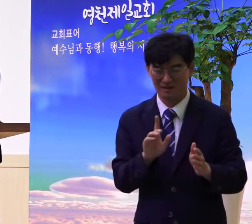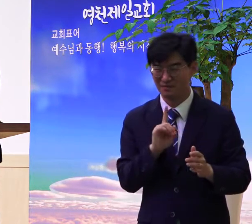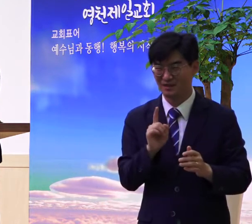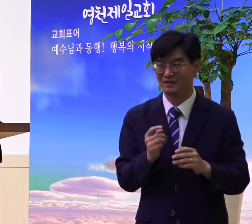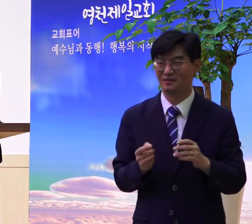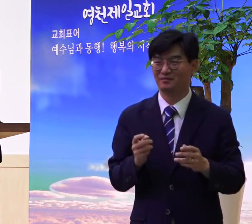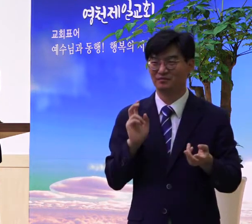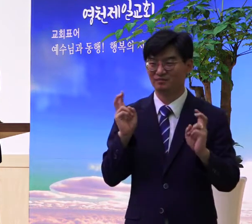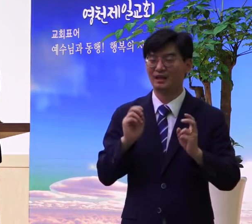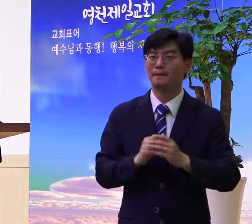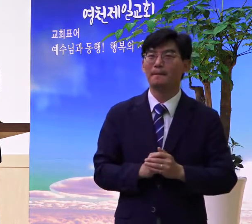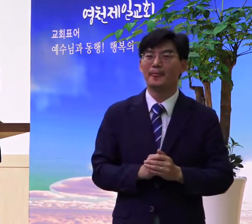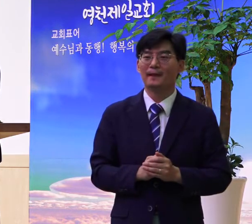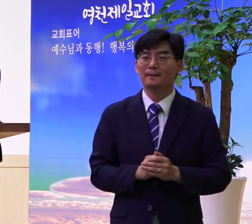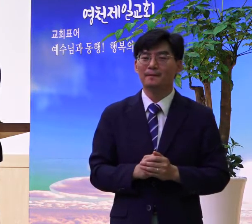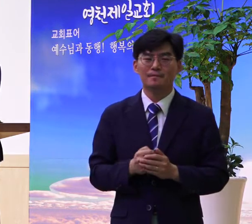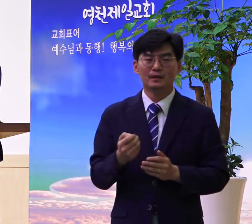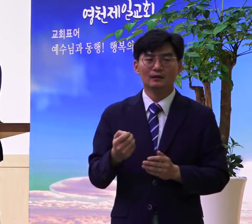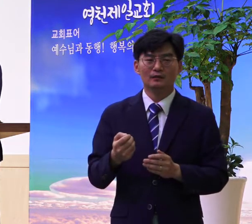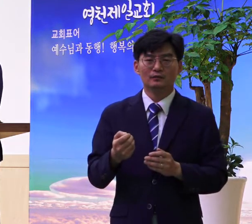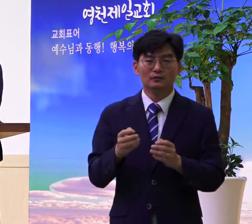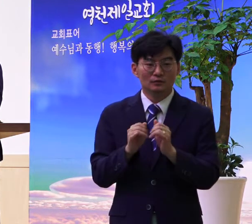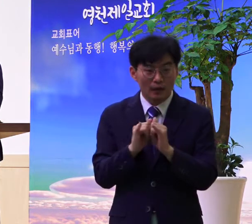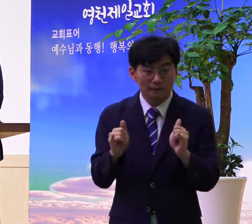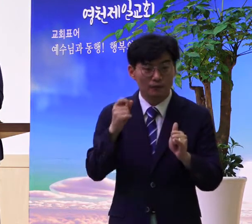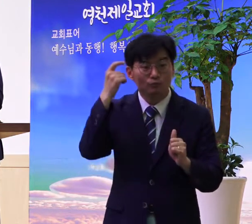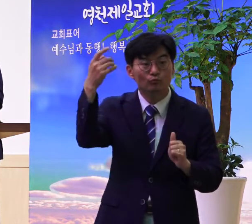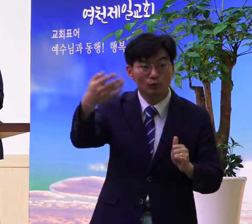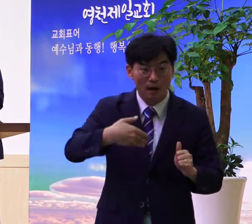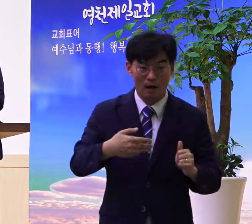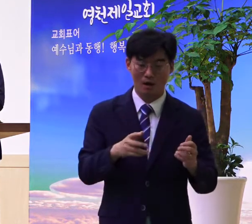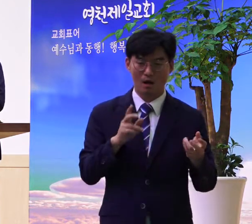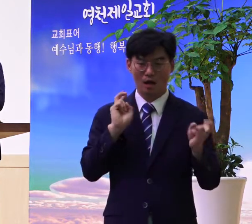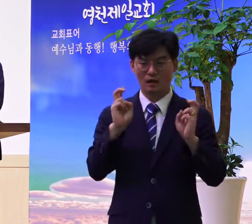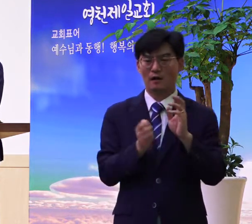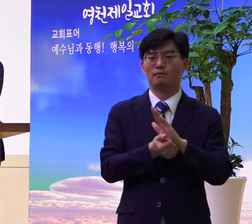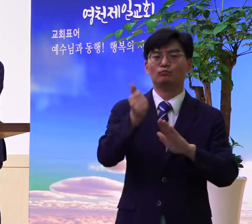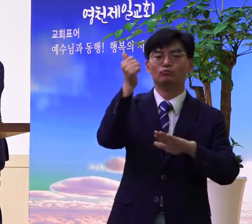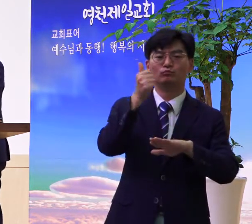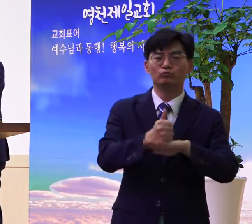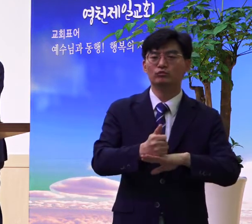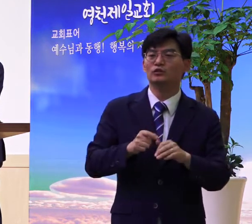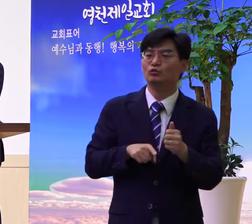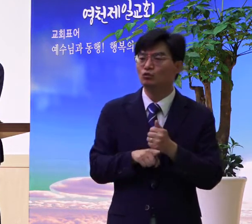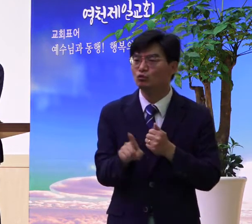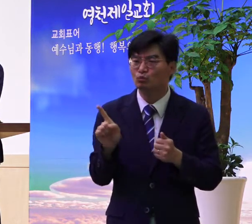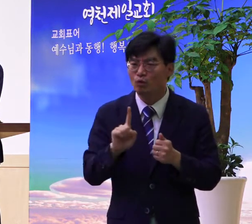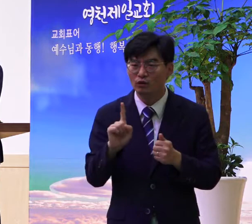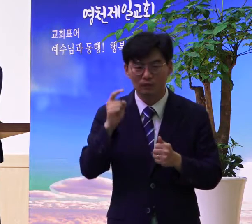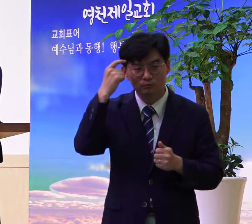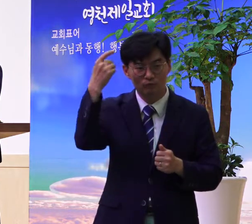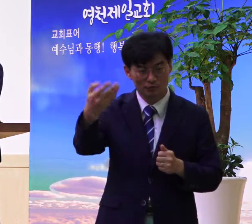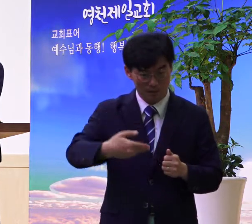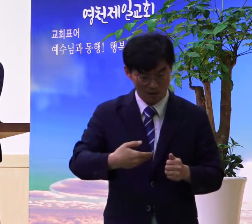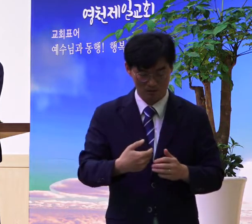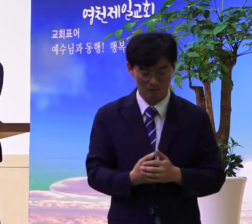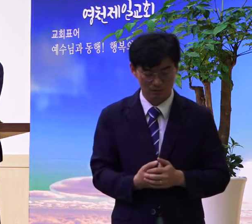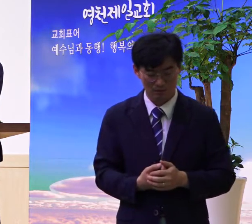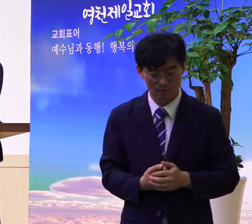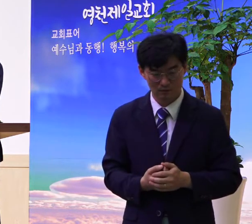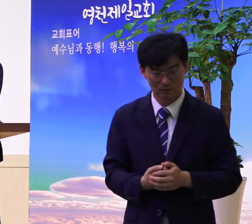때에 기자들이 그의 성공을 보면서 그의 사업의 비결이 무엇이냐라고 물었습니다. 그때 그는 이렇게